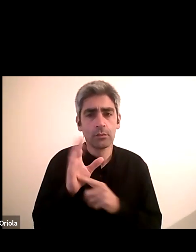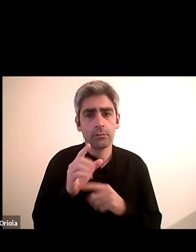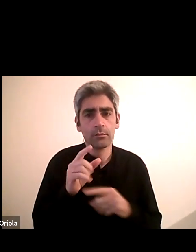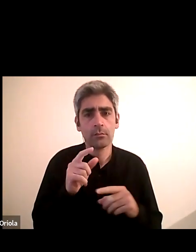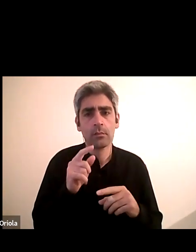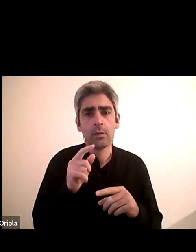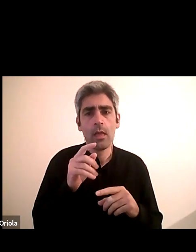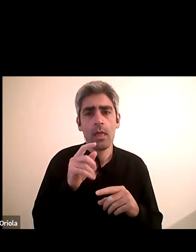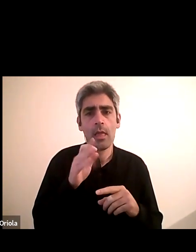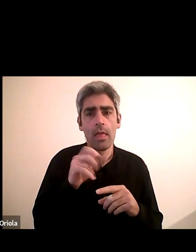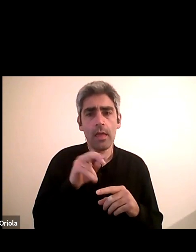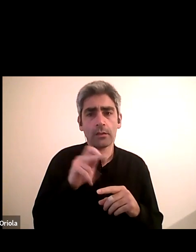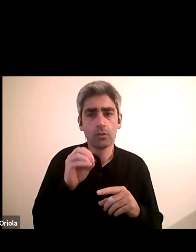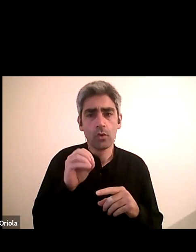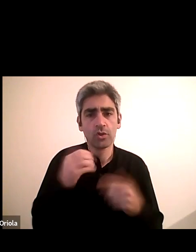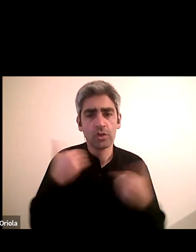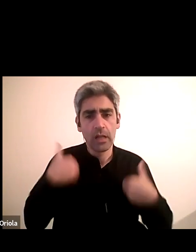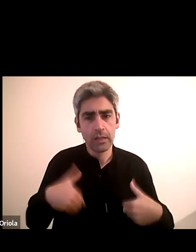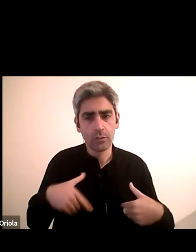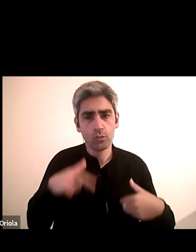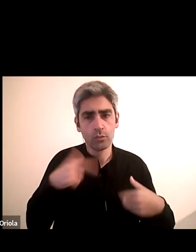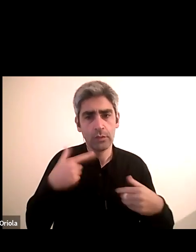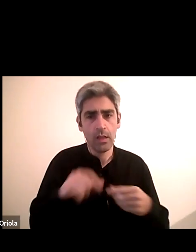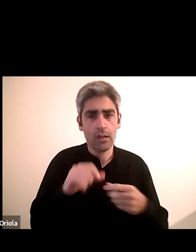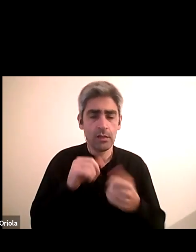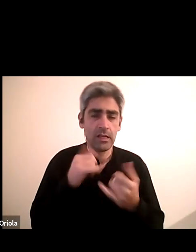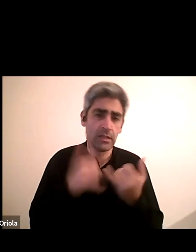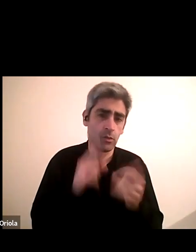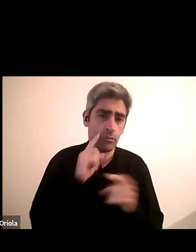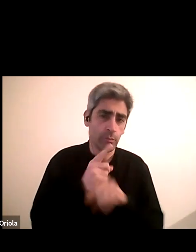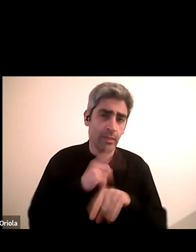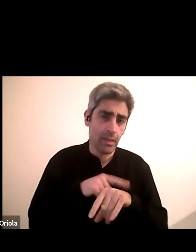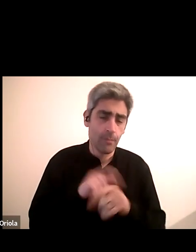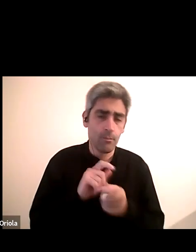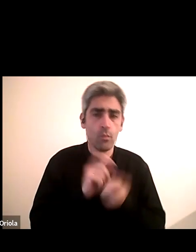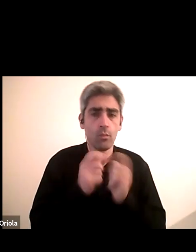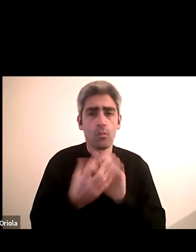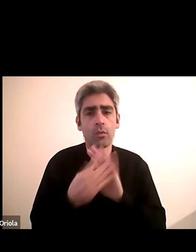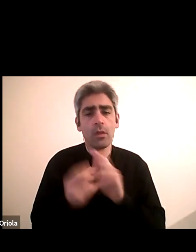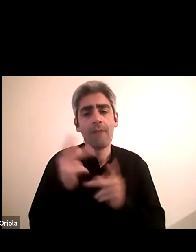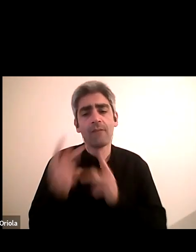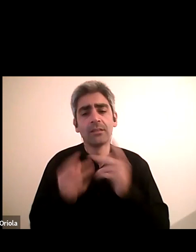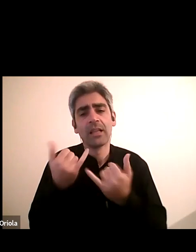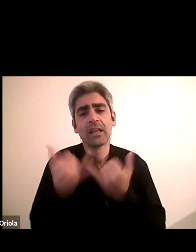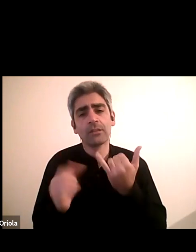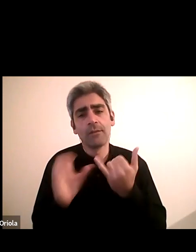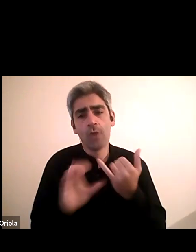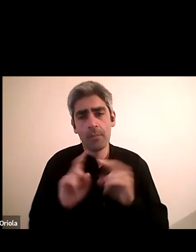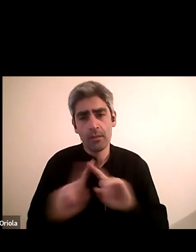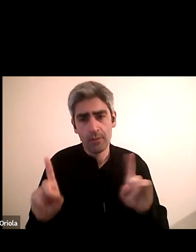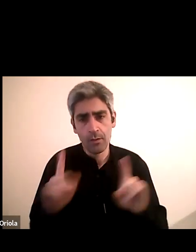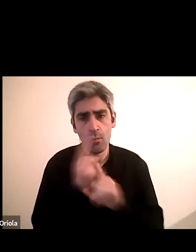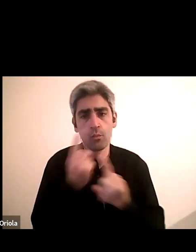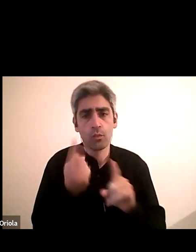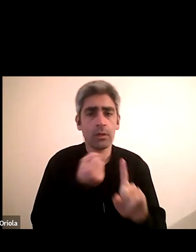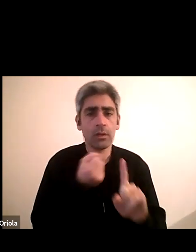que depois também têm riscos. A mudança de um paradigma da avaliação de riscos, porque os